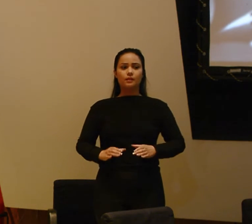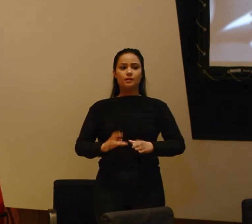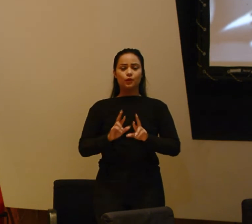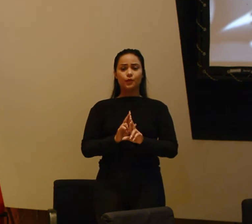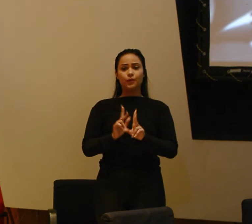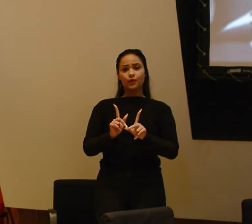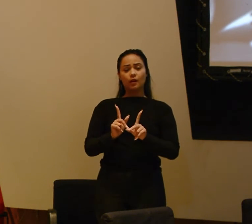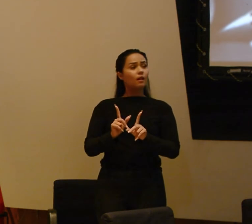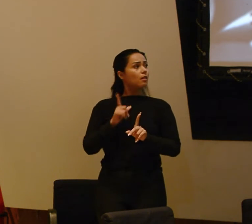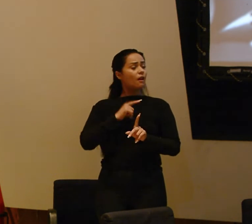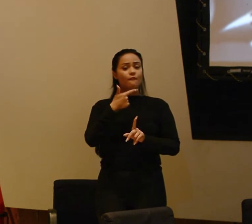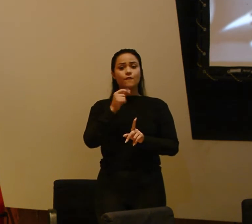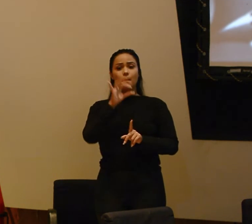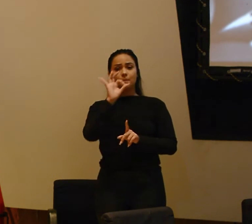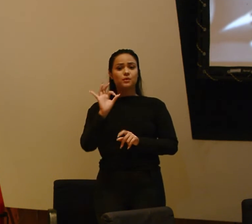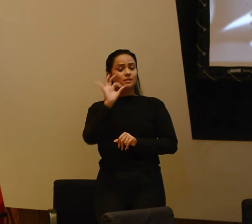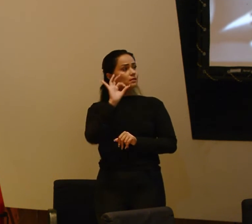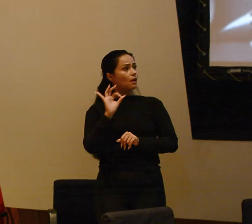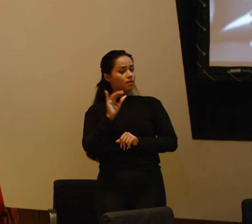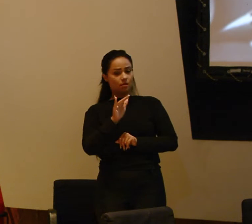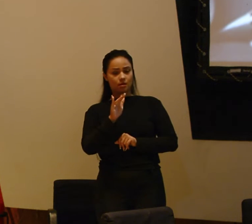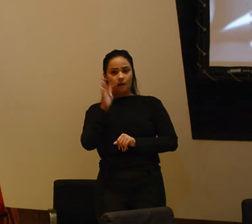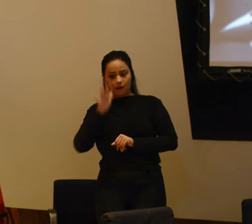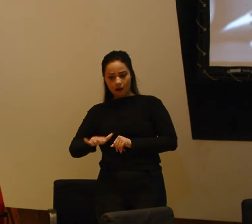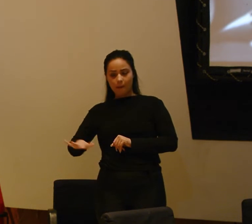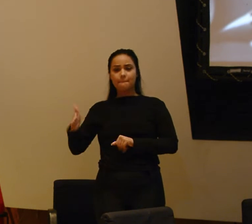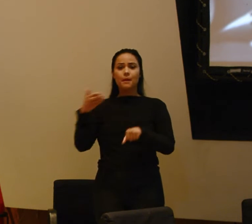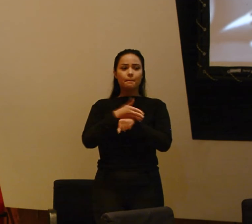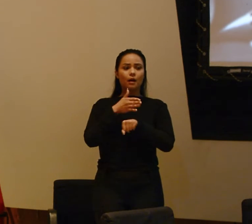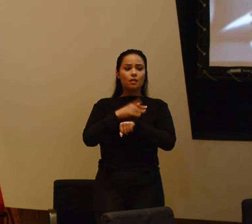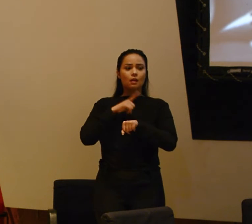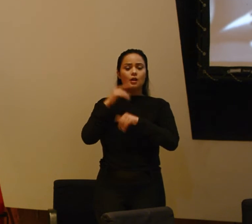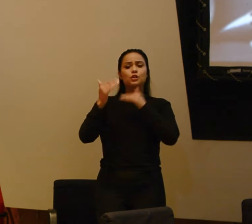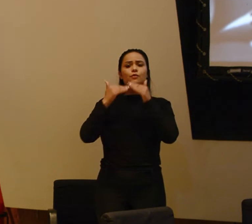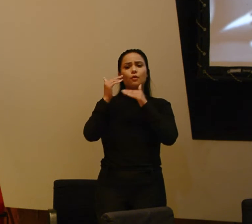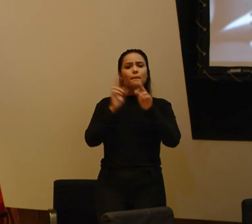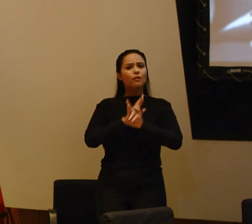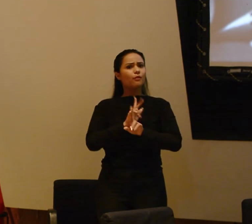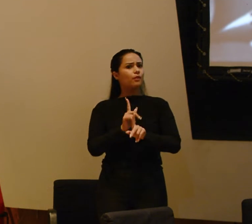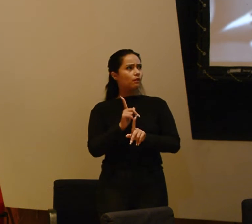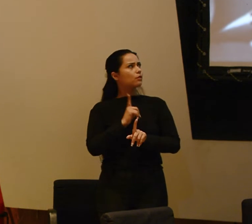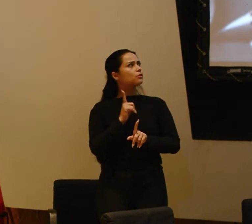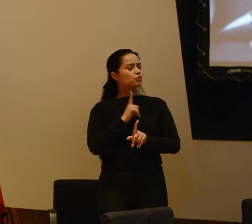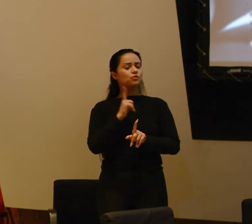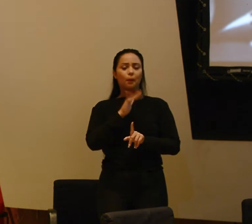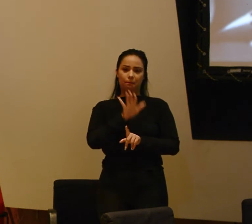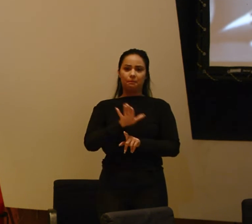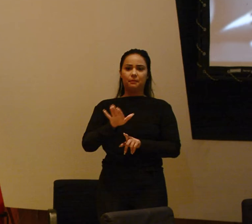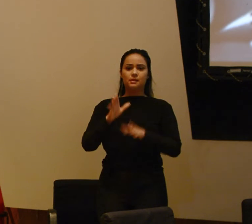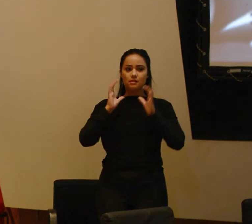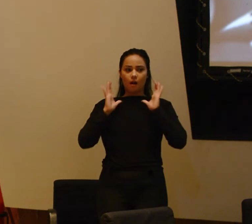estudo, 20% das crianças participantes tinham desenvolvimento atípico. Então, a gente tinha algumas